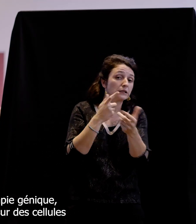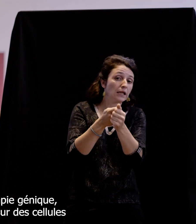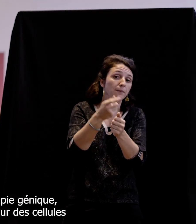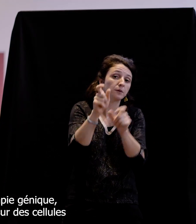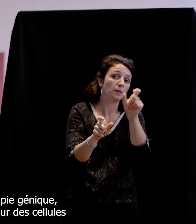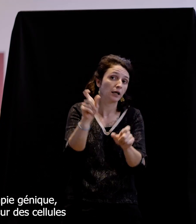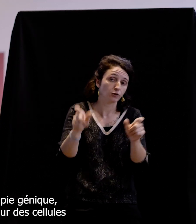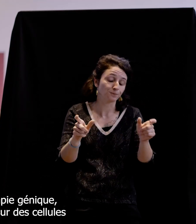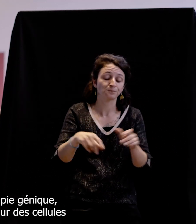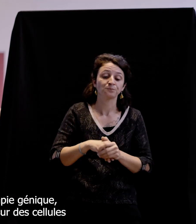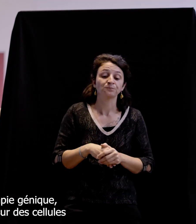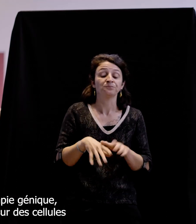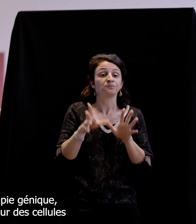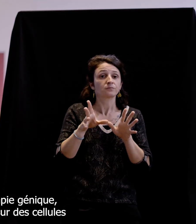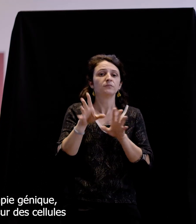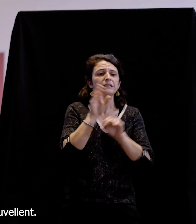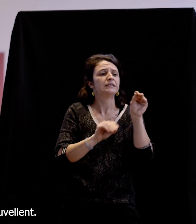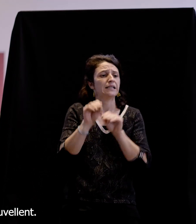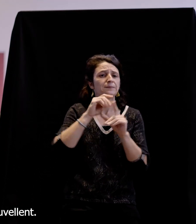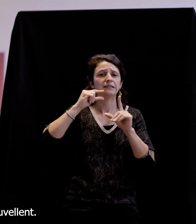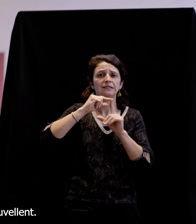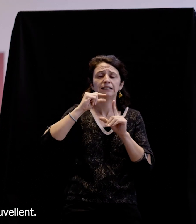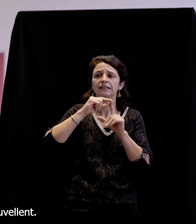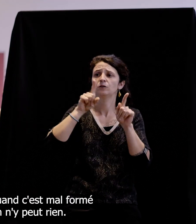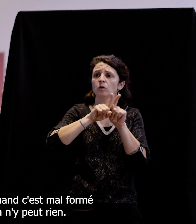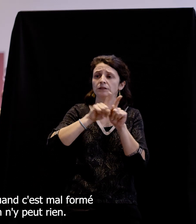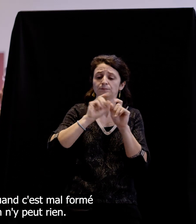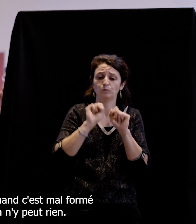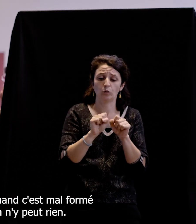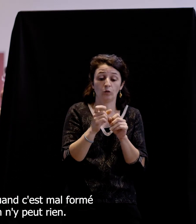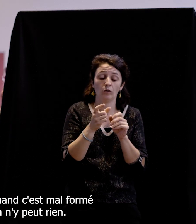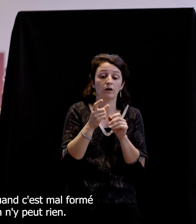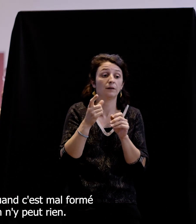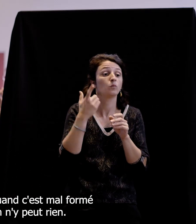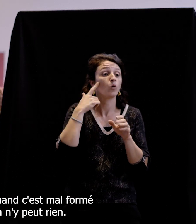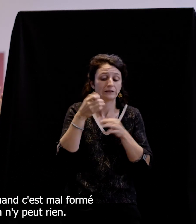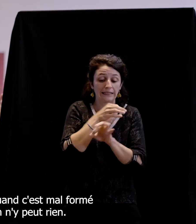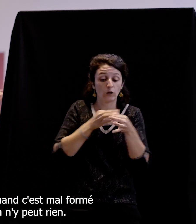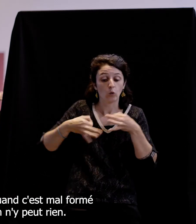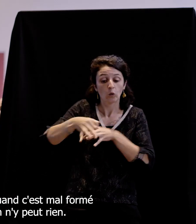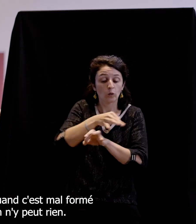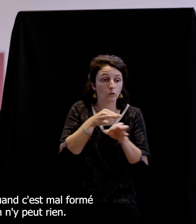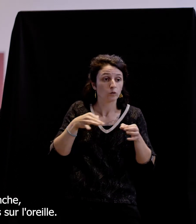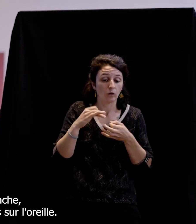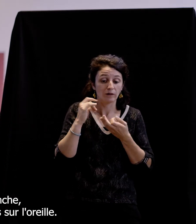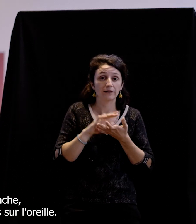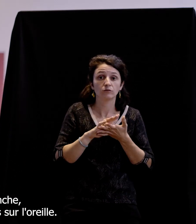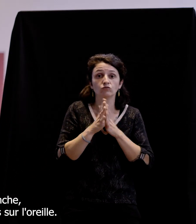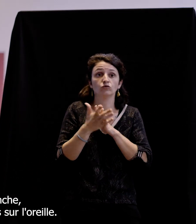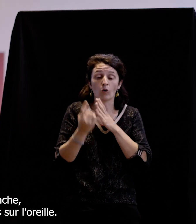thérapie génique, ça peut marcher sur des cellules qui se renouvellent. La structure du cœur, quand c'est mal formé, on n'y peut rien. En revanche, il y